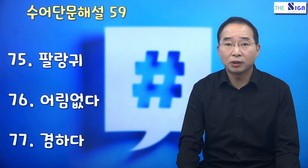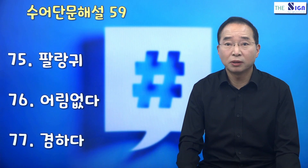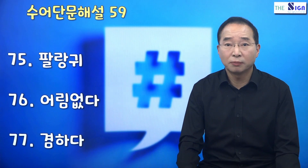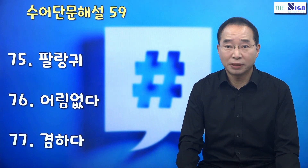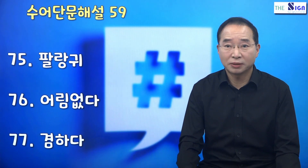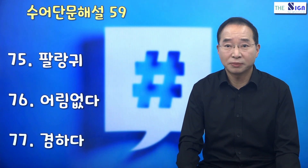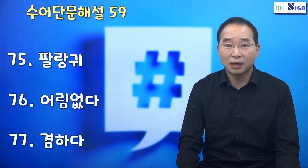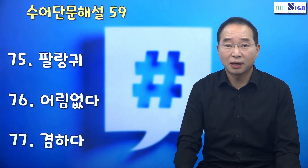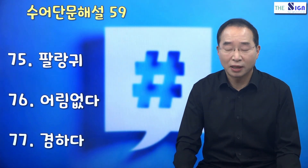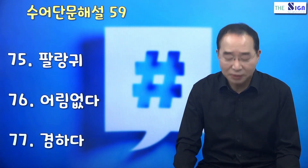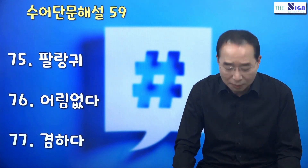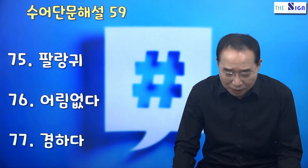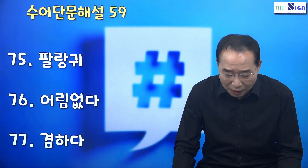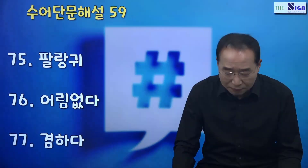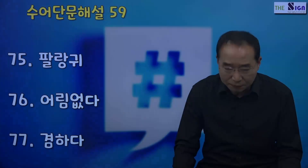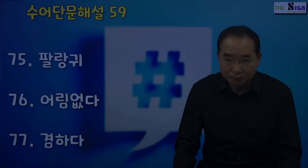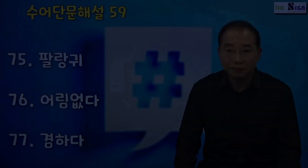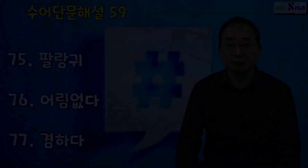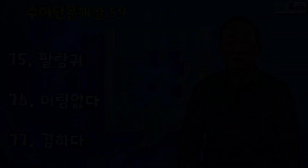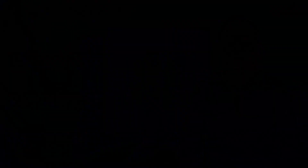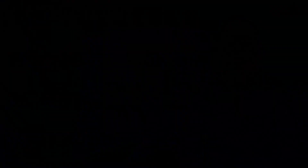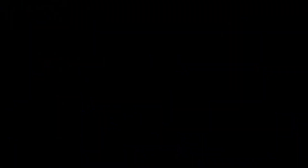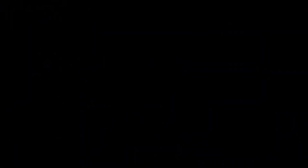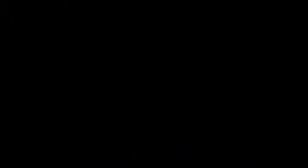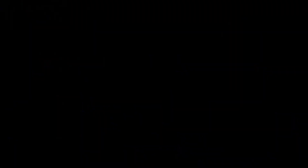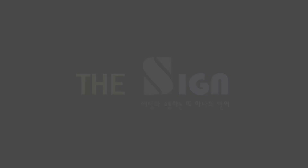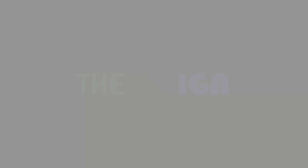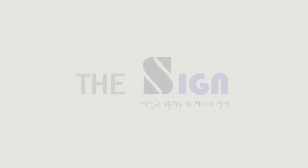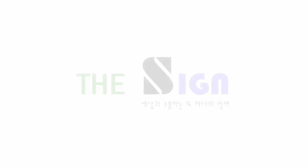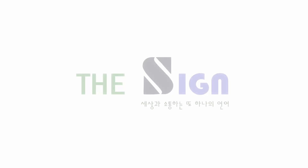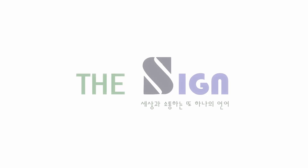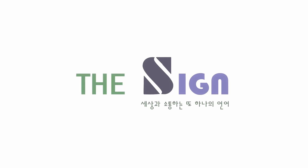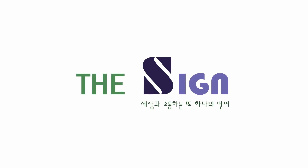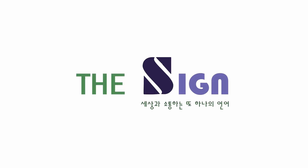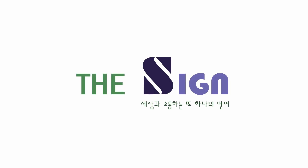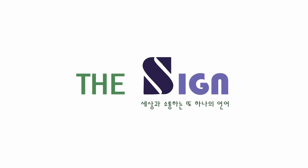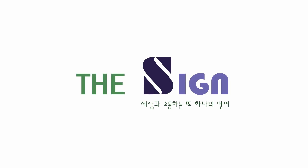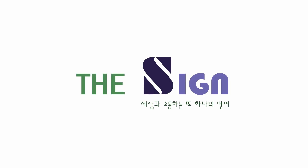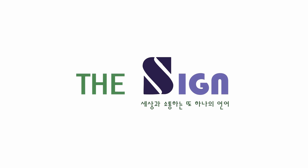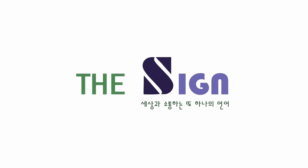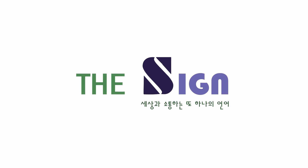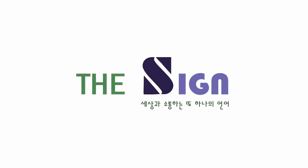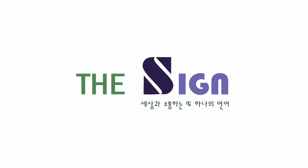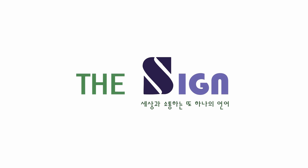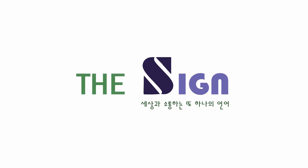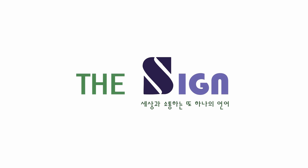세 표현을 봤습니다. 감사합니다.